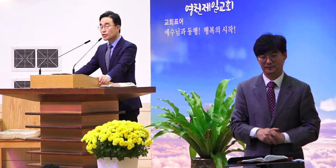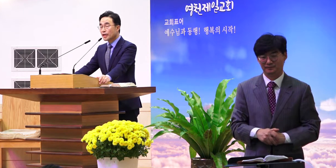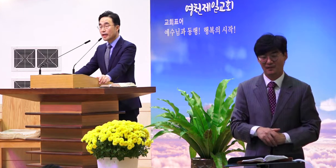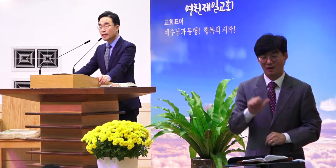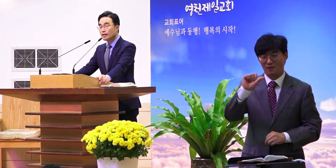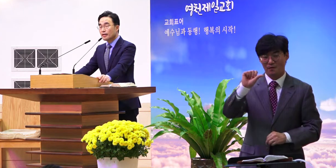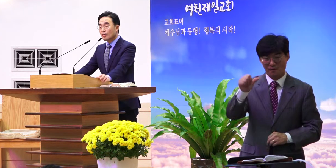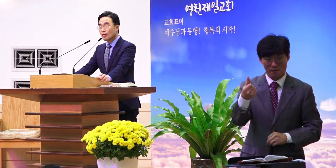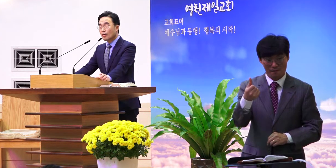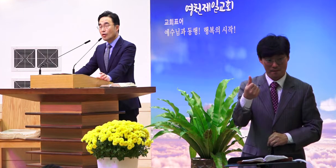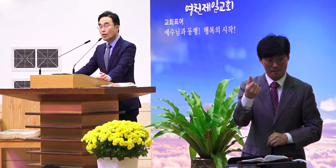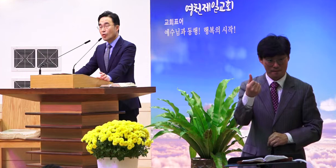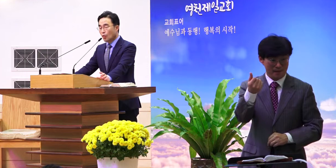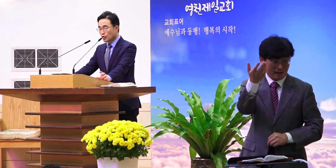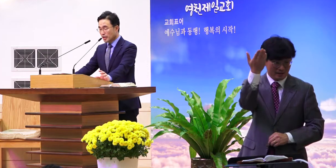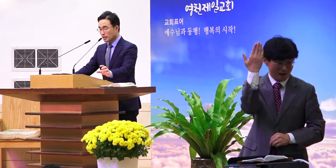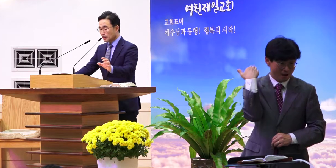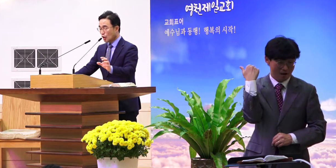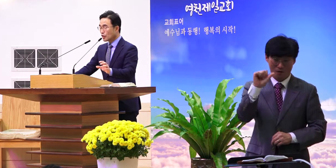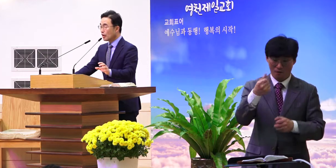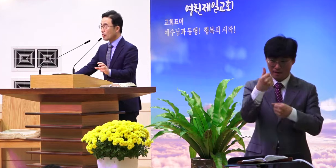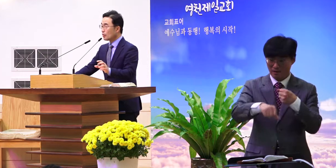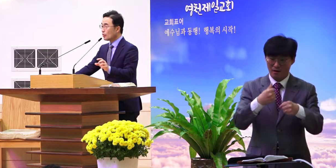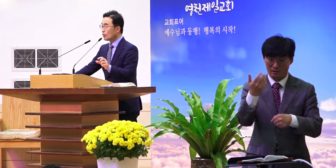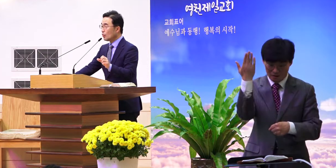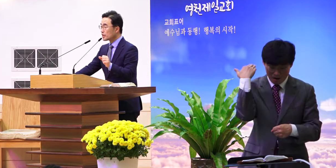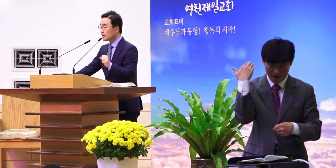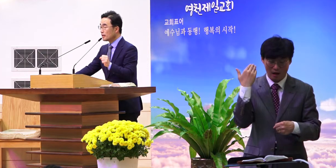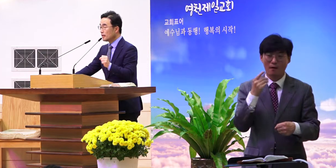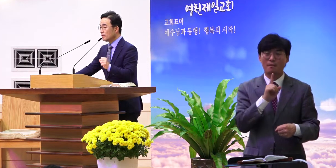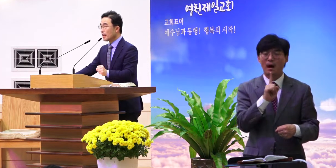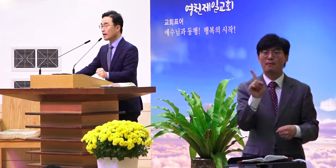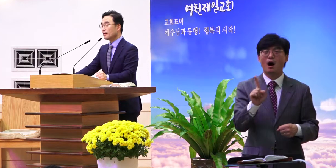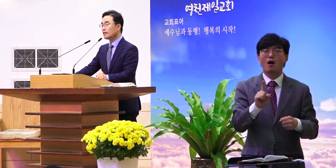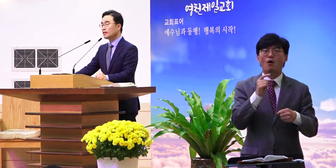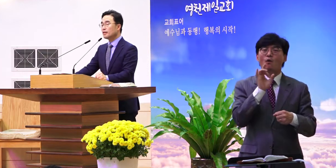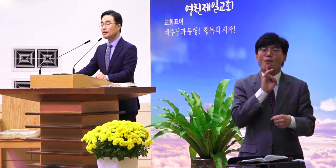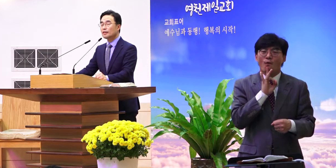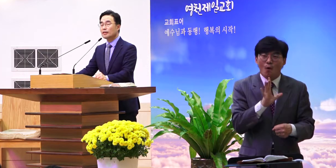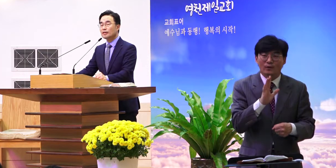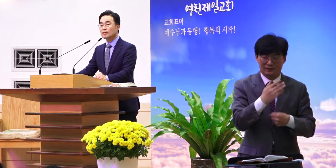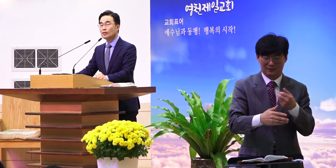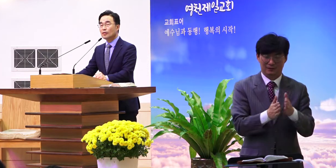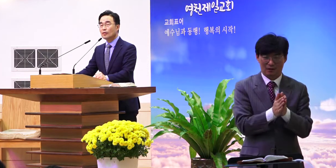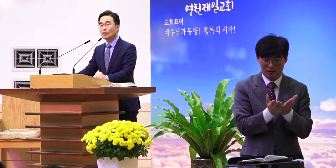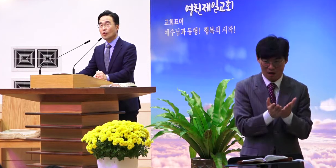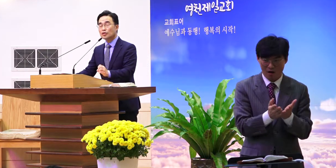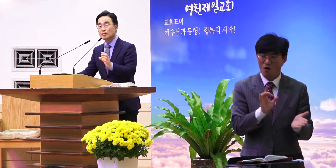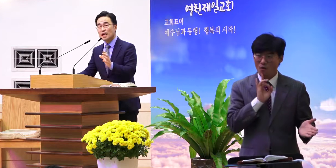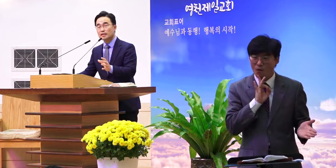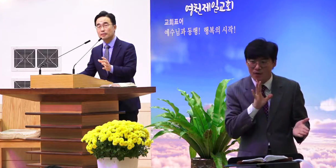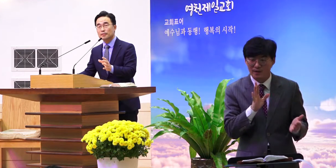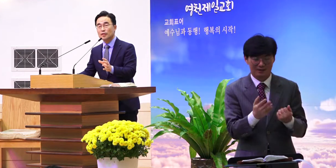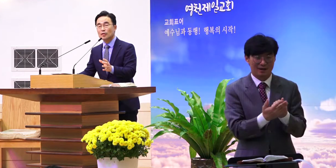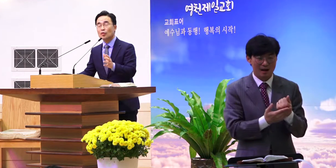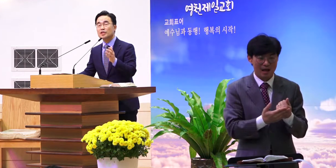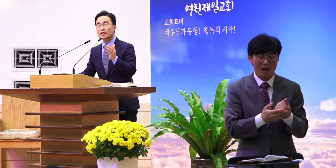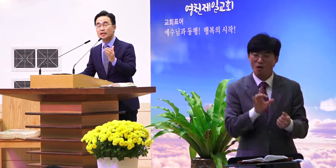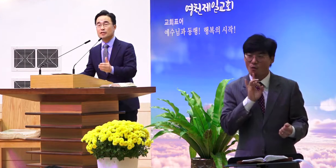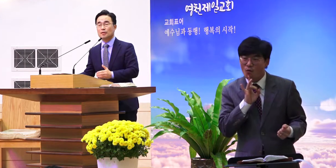500여 년 전에 오직 성경, 오직 은혜, 오직